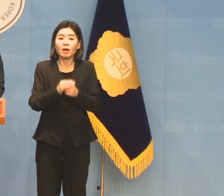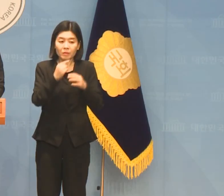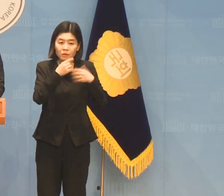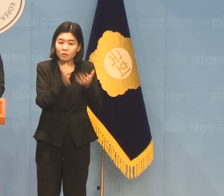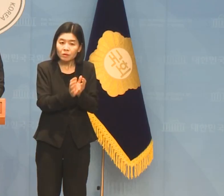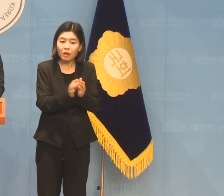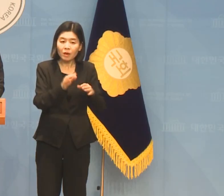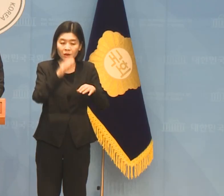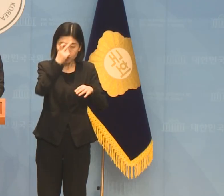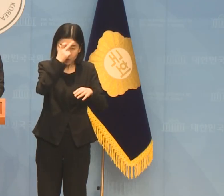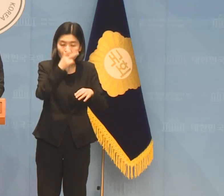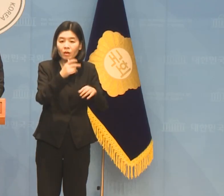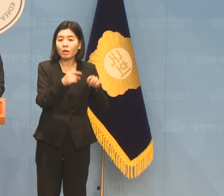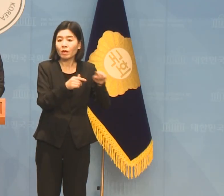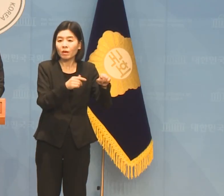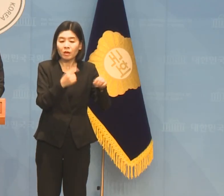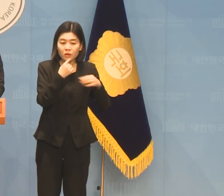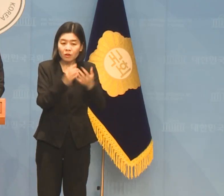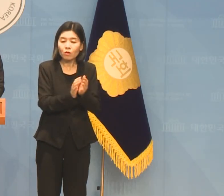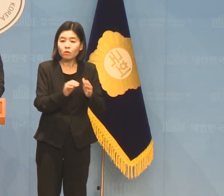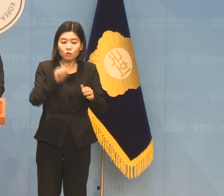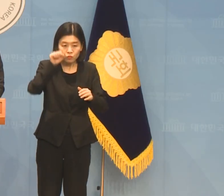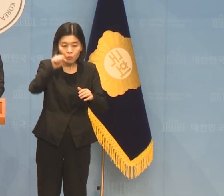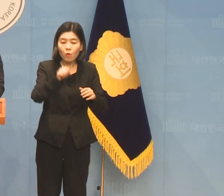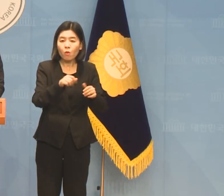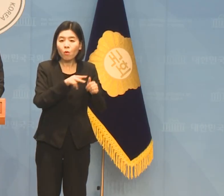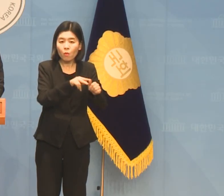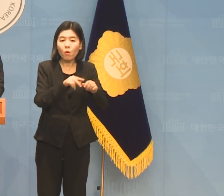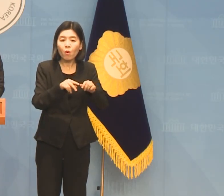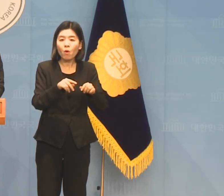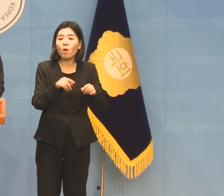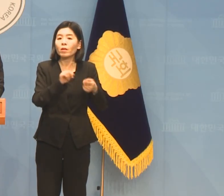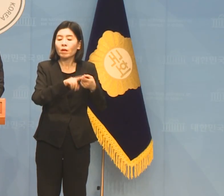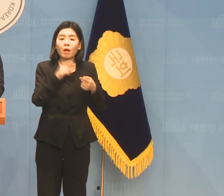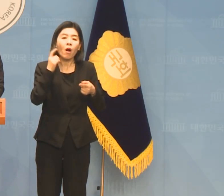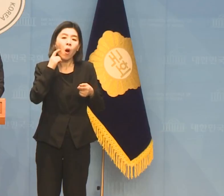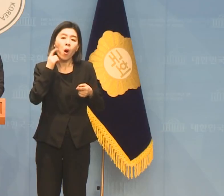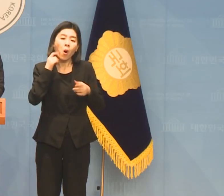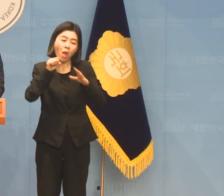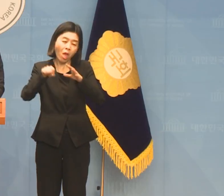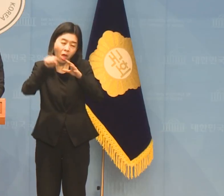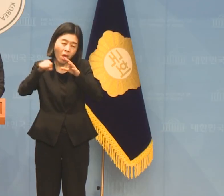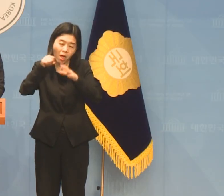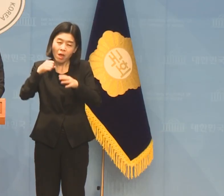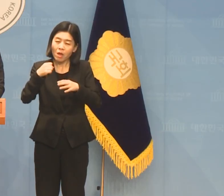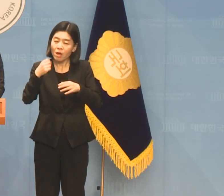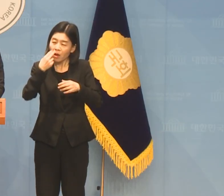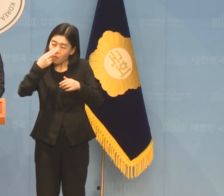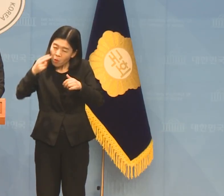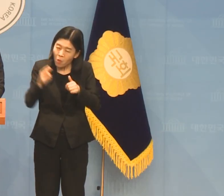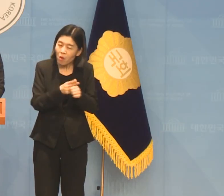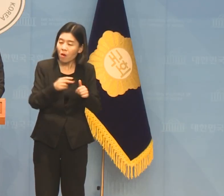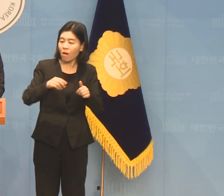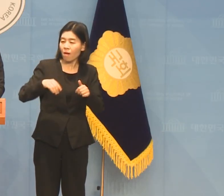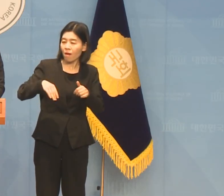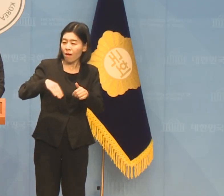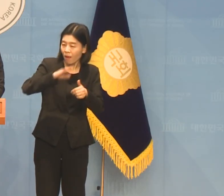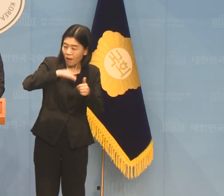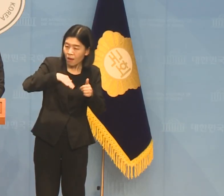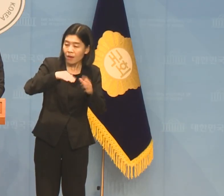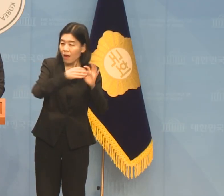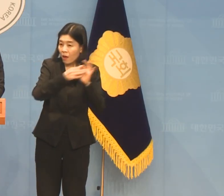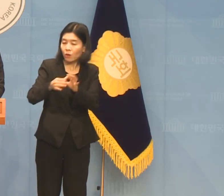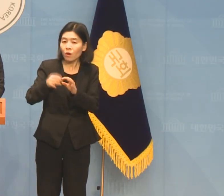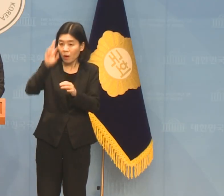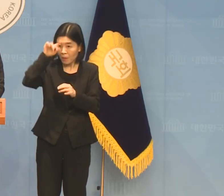과방위 간사와 민주당 후보에 대한 허위사실을 지속적으로 유포하고 모욕을 가하는 등 논란을 일으킨 박정훈 의원에 대해